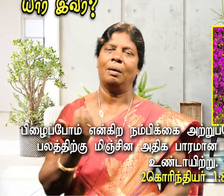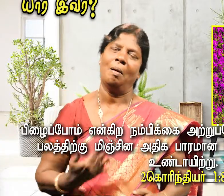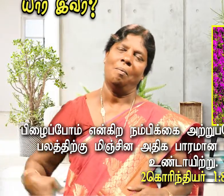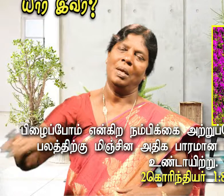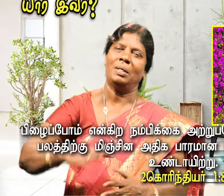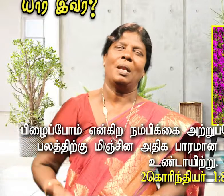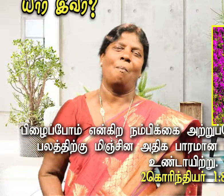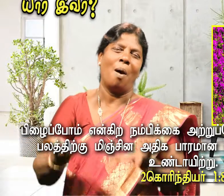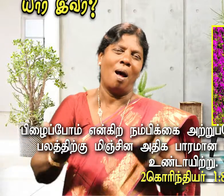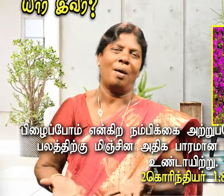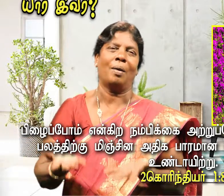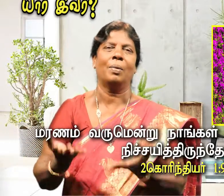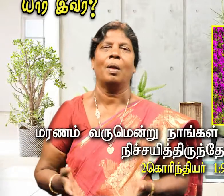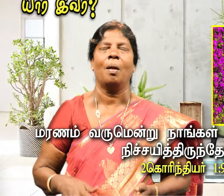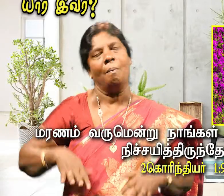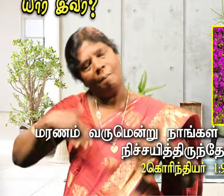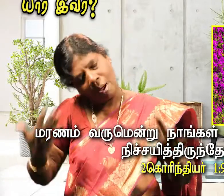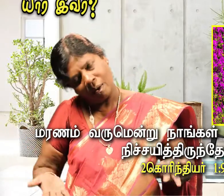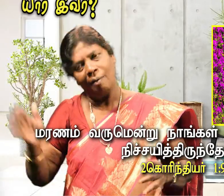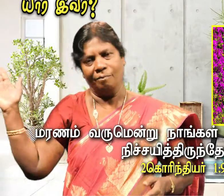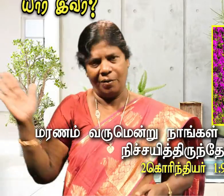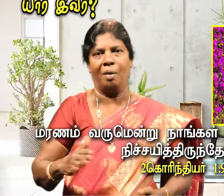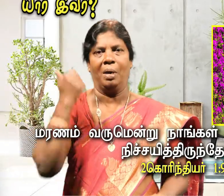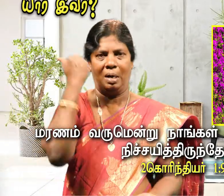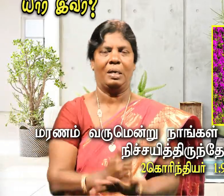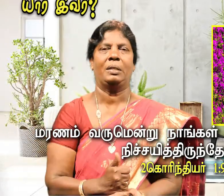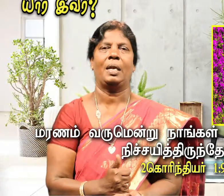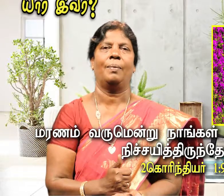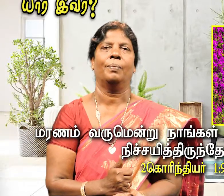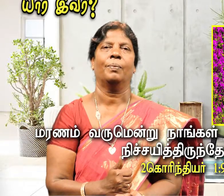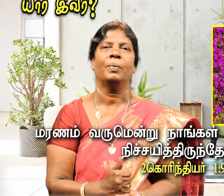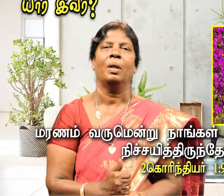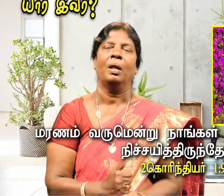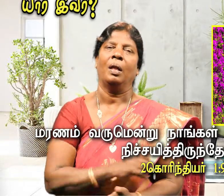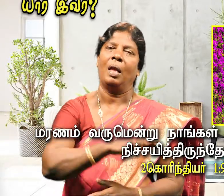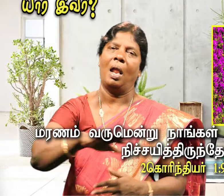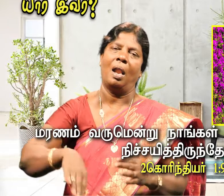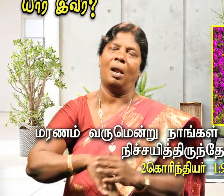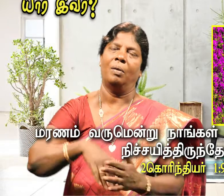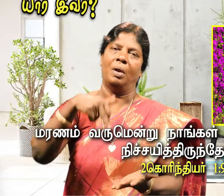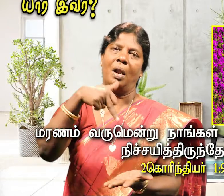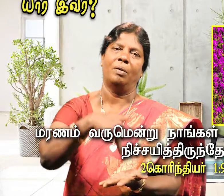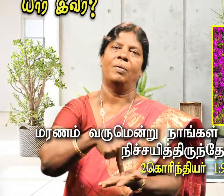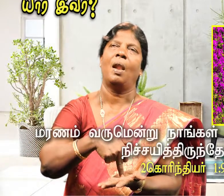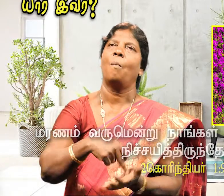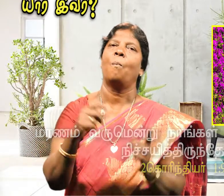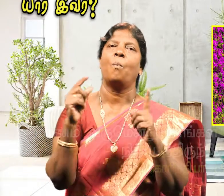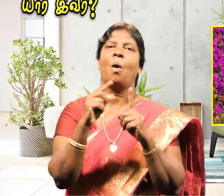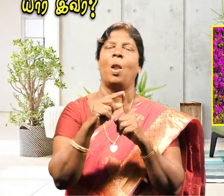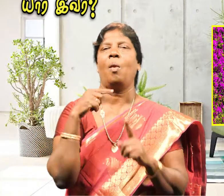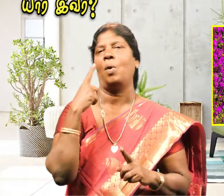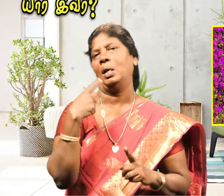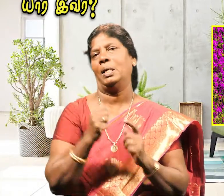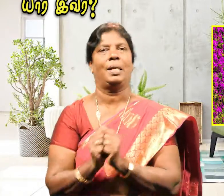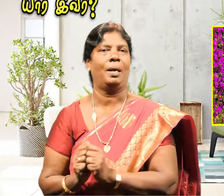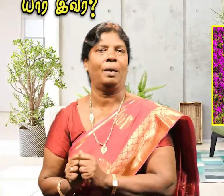பலத்துக்கு மிஞ்சின பாரம், மரணம் வரும் என்ற நிச்சயம், இவைகளின் நடுவிலே தான்